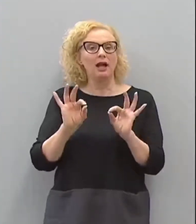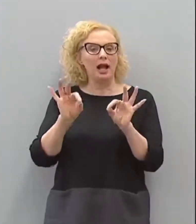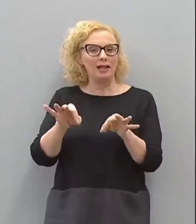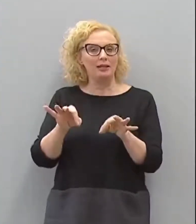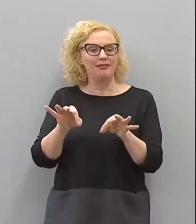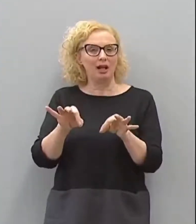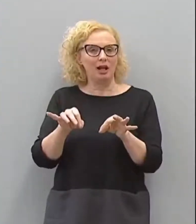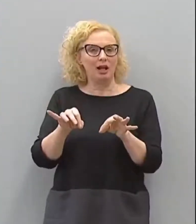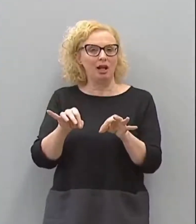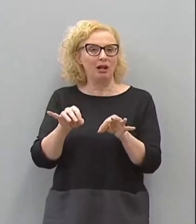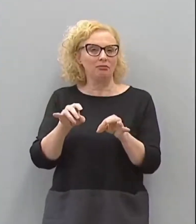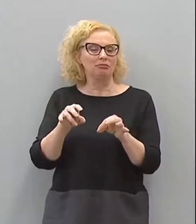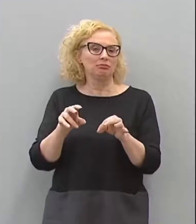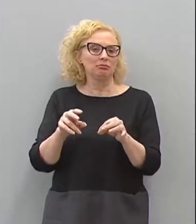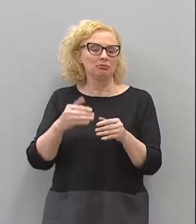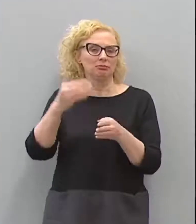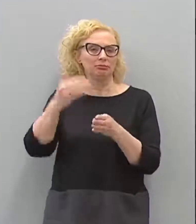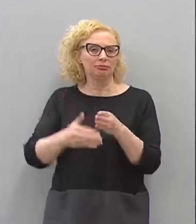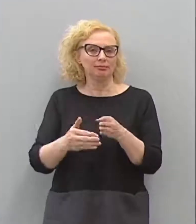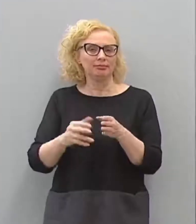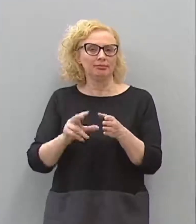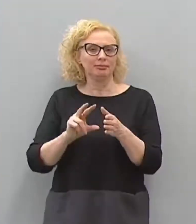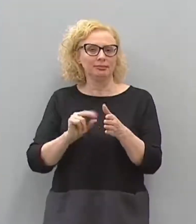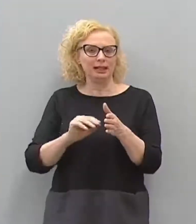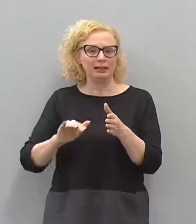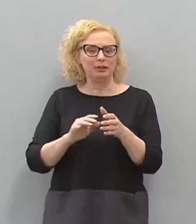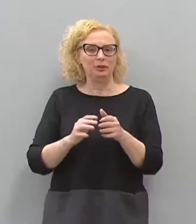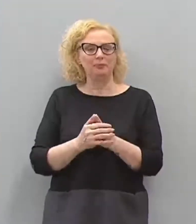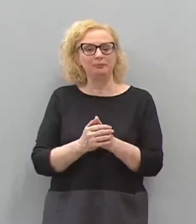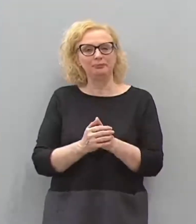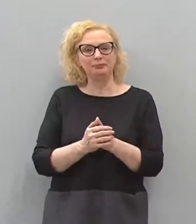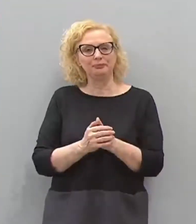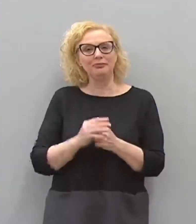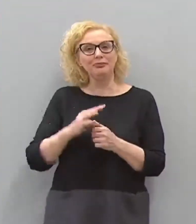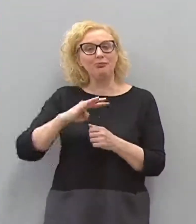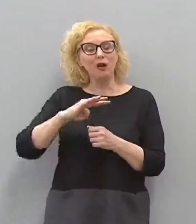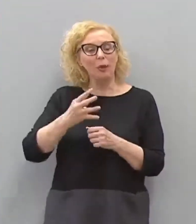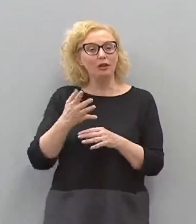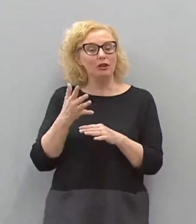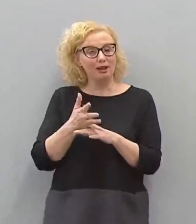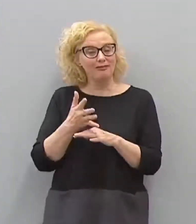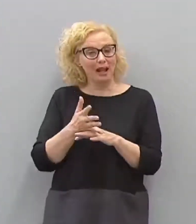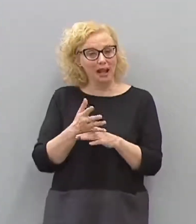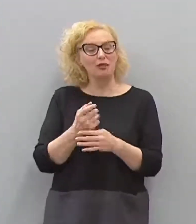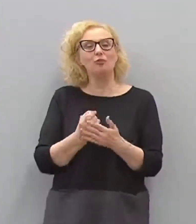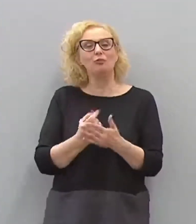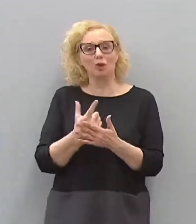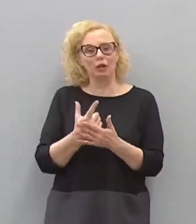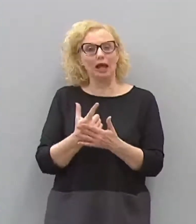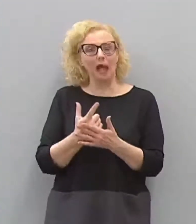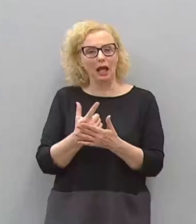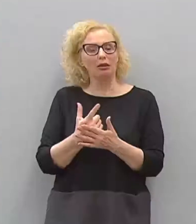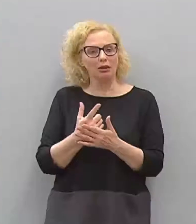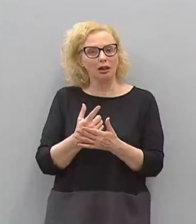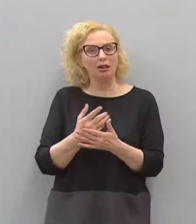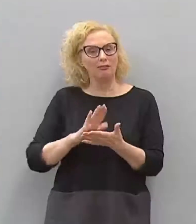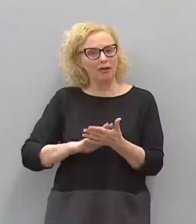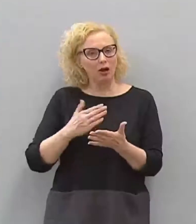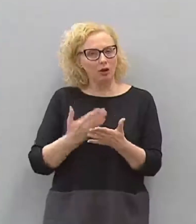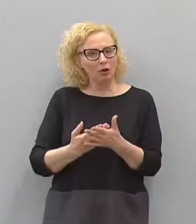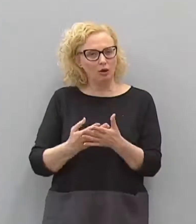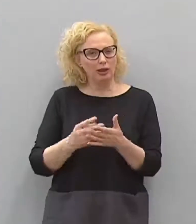diciamo trentino il quarto intervento anche questo molto importante significativo dal punto di vista